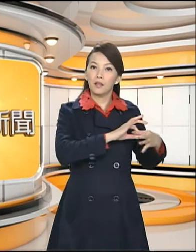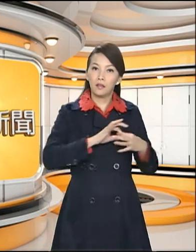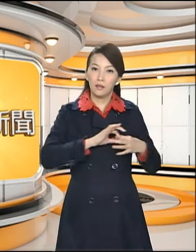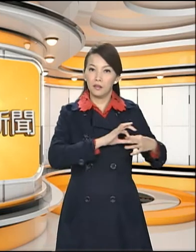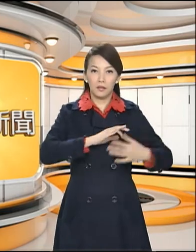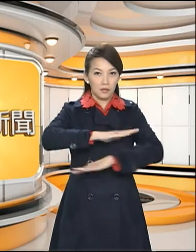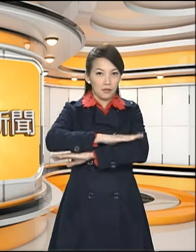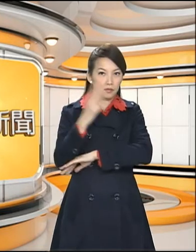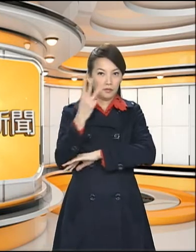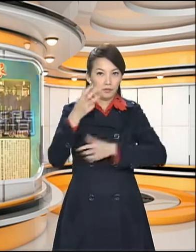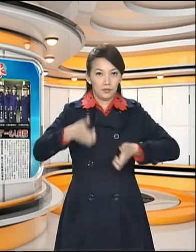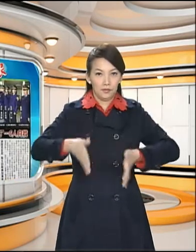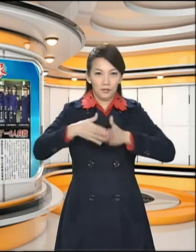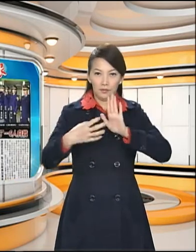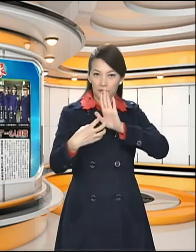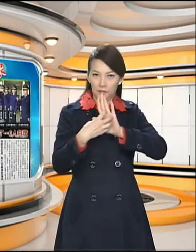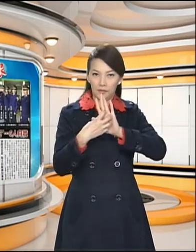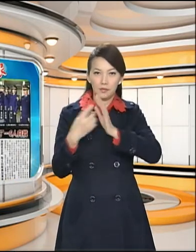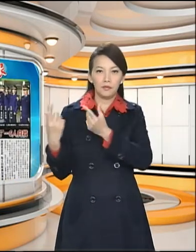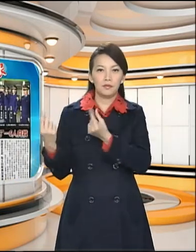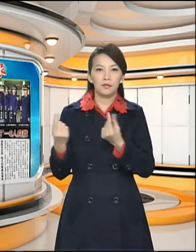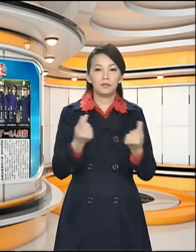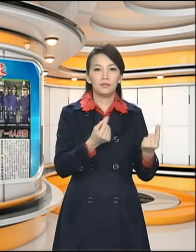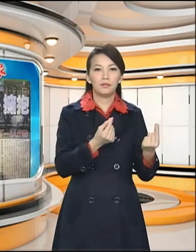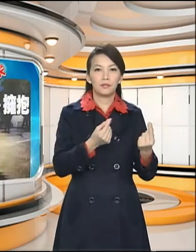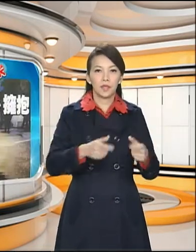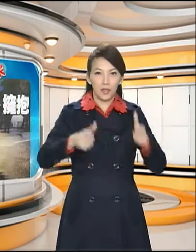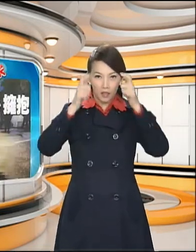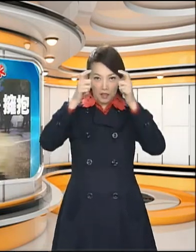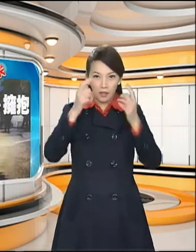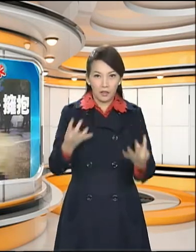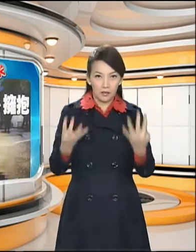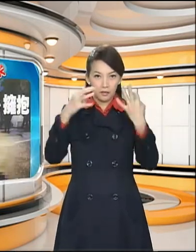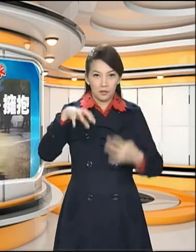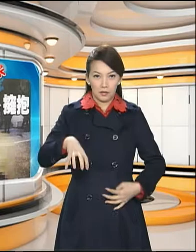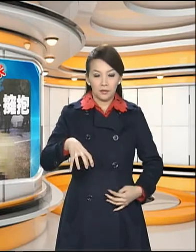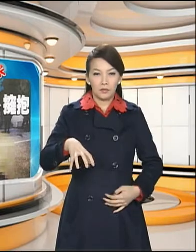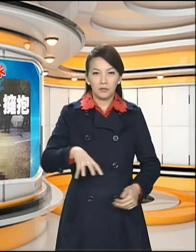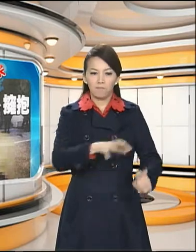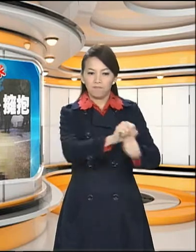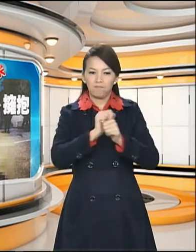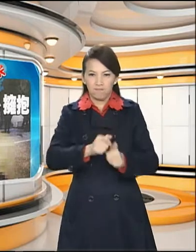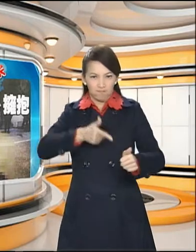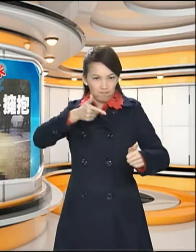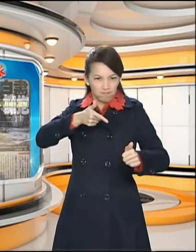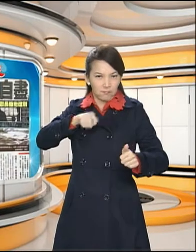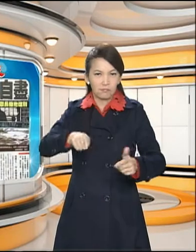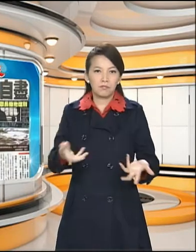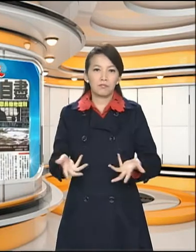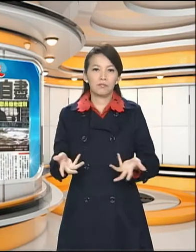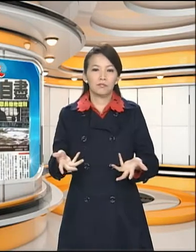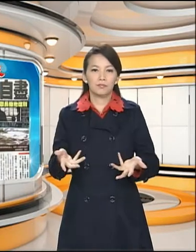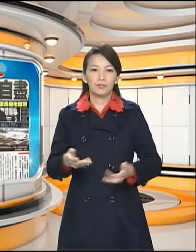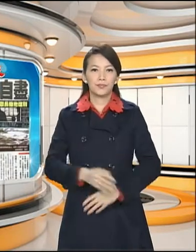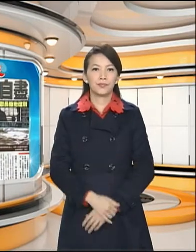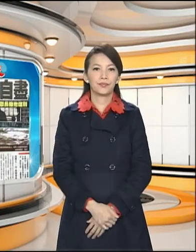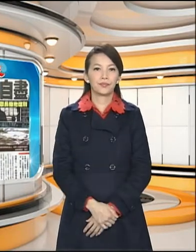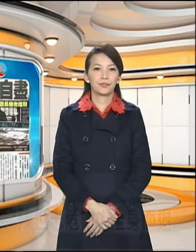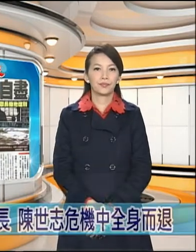来关心今天各大报的头条，一样都是高雄监狱的挟持事件。而被挟